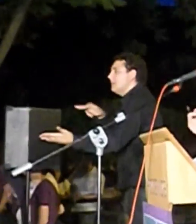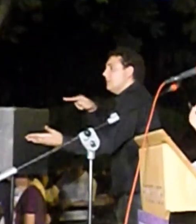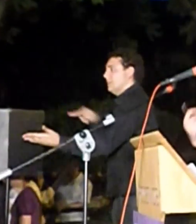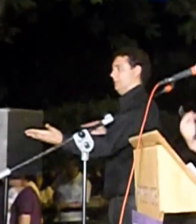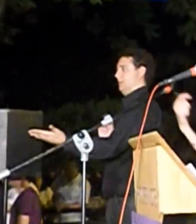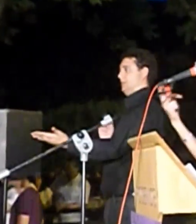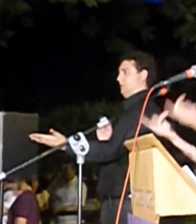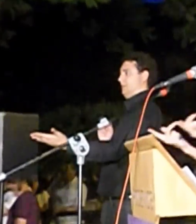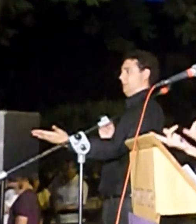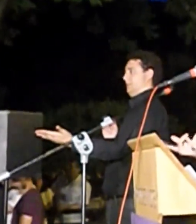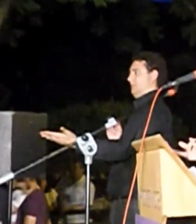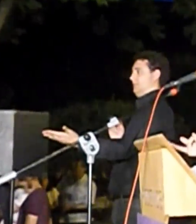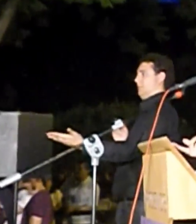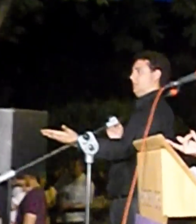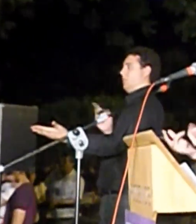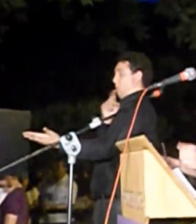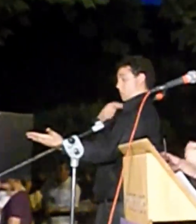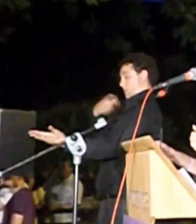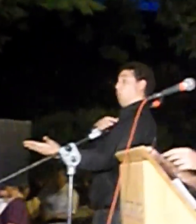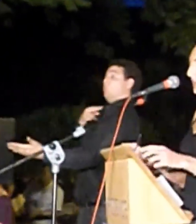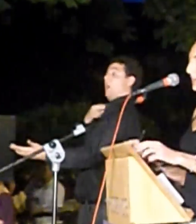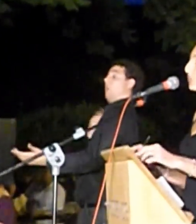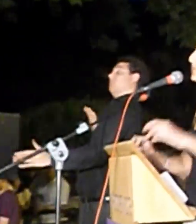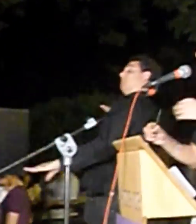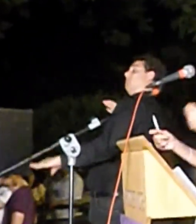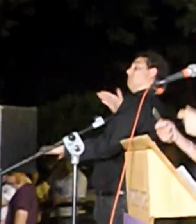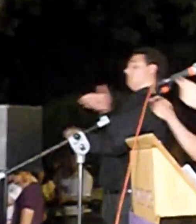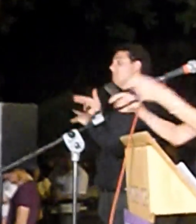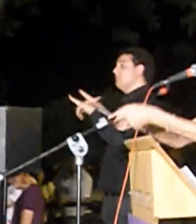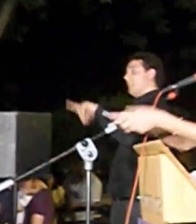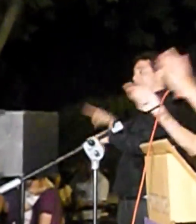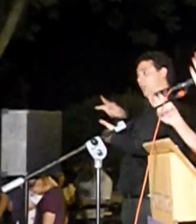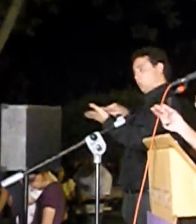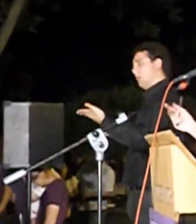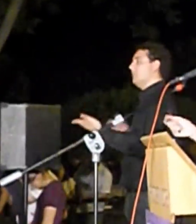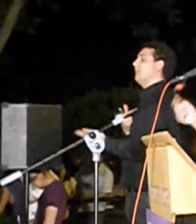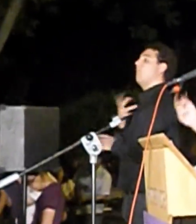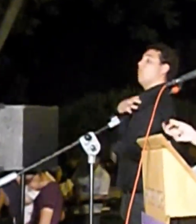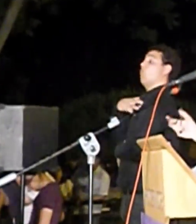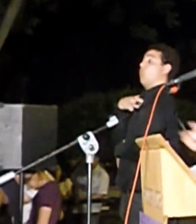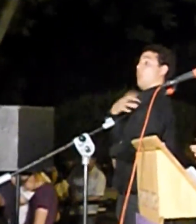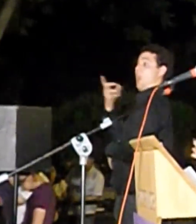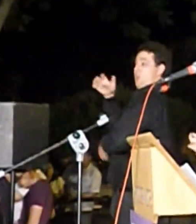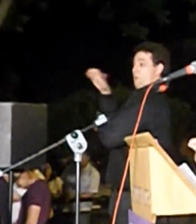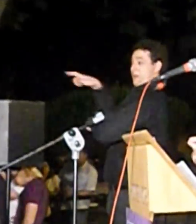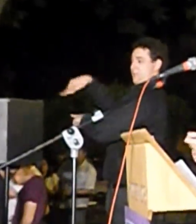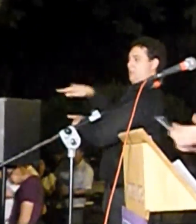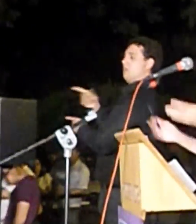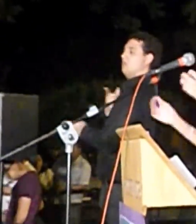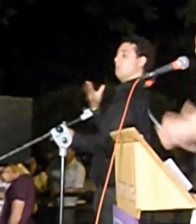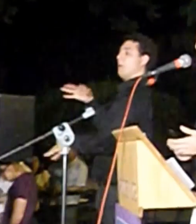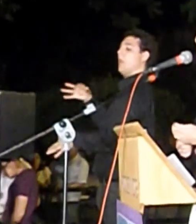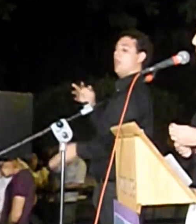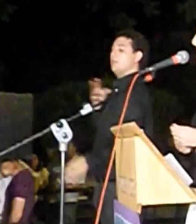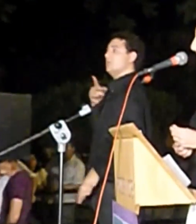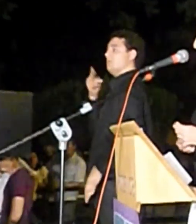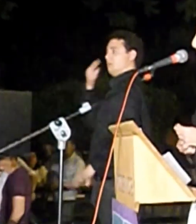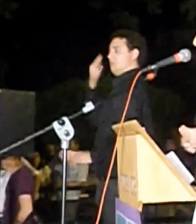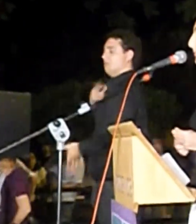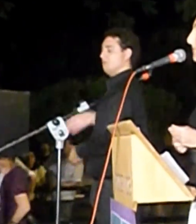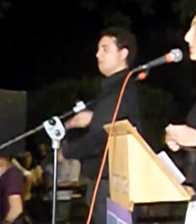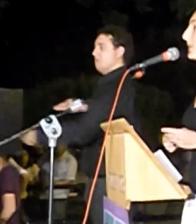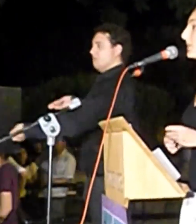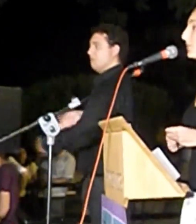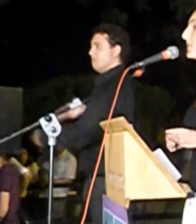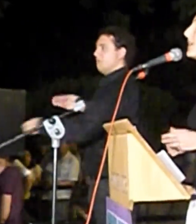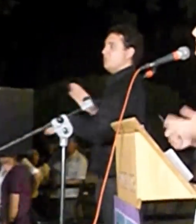Entonces el diputado entra en esa sala de lectura los funcionarios te sacan los papeles que ellos consideran que son suficientes